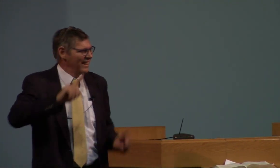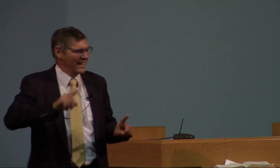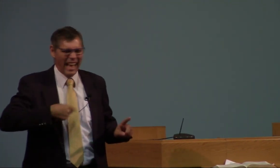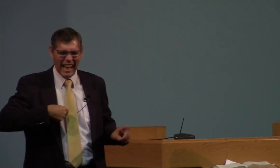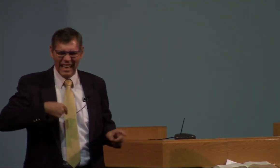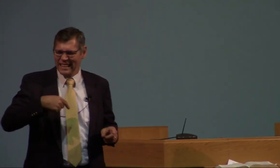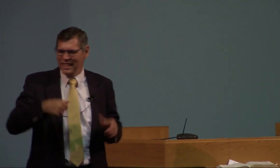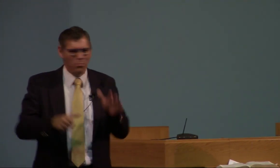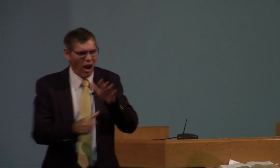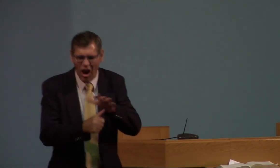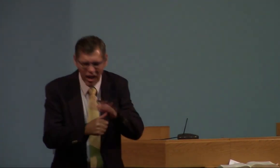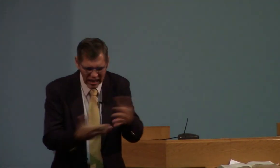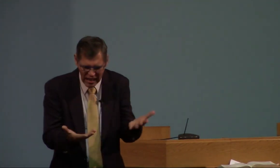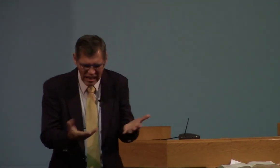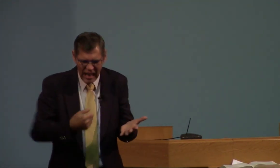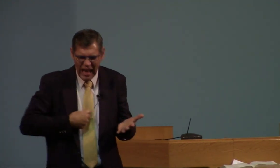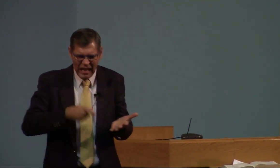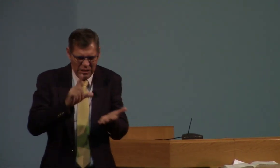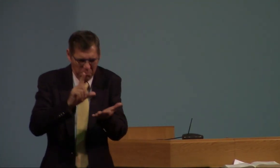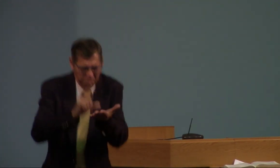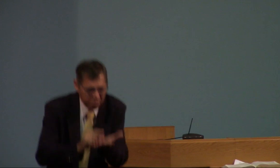ek is nie belangrik nie, ek is,